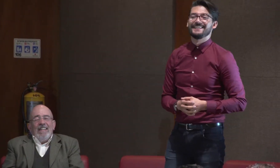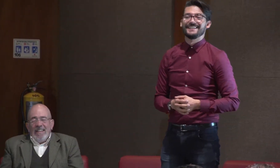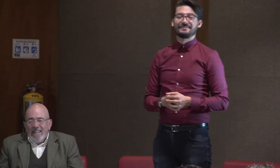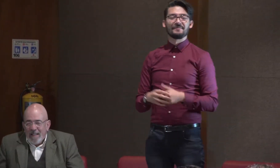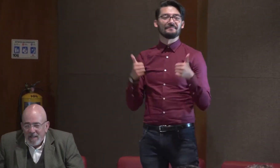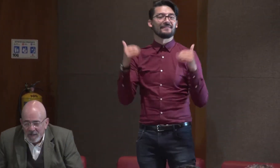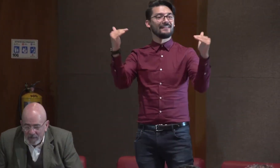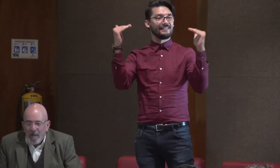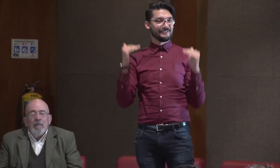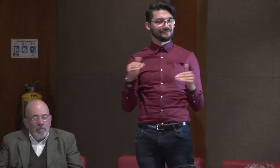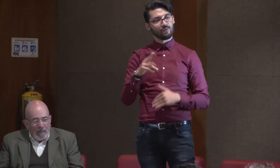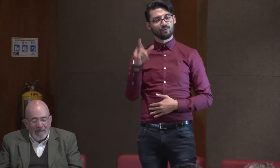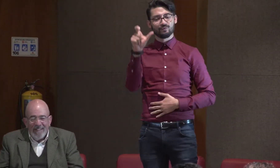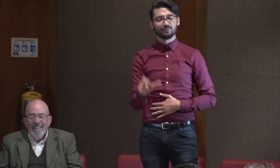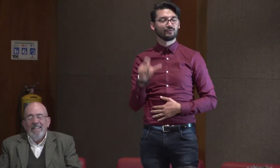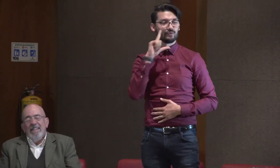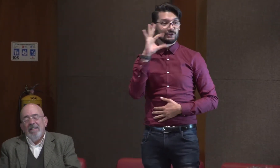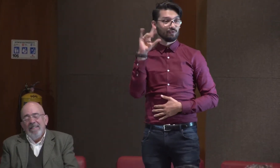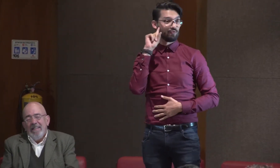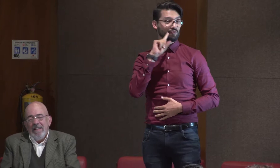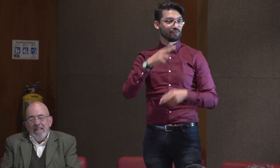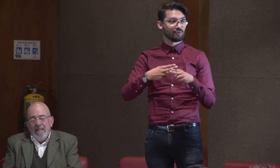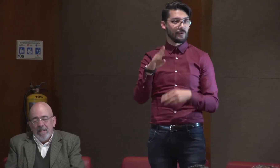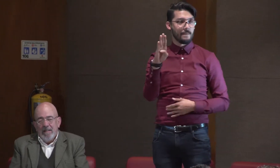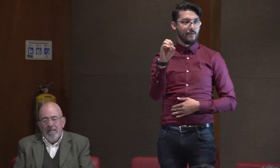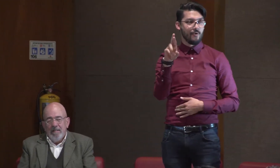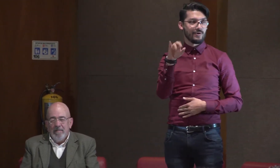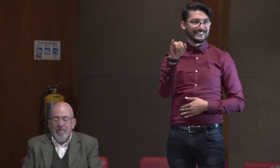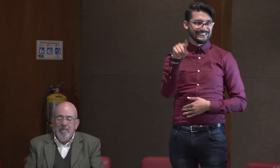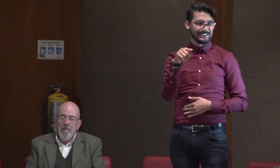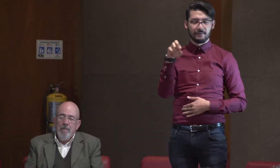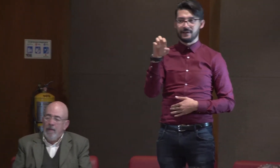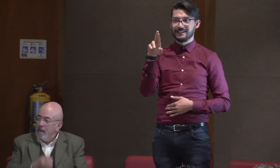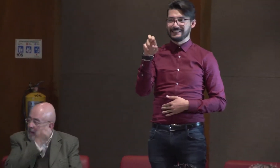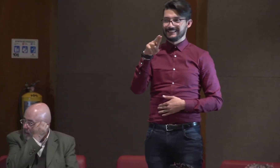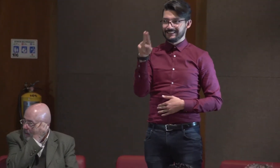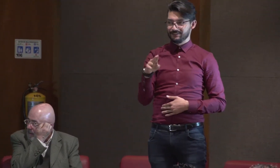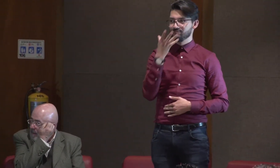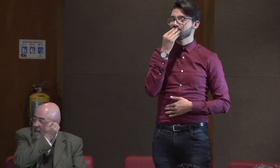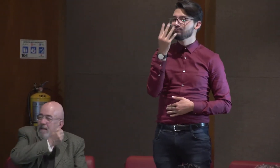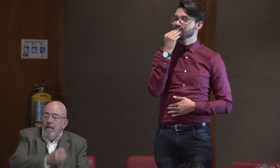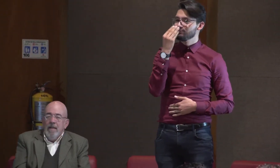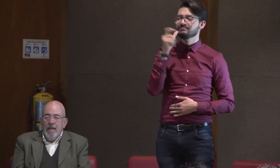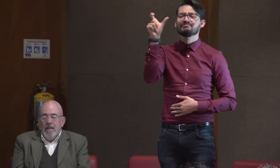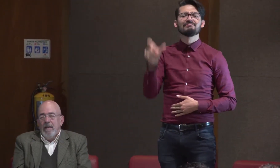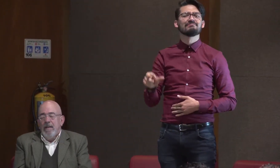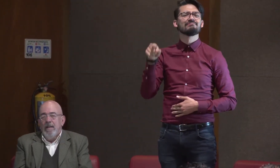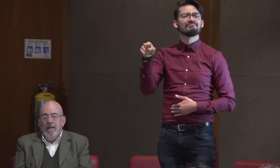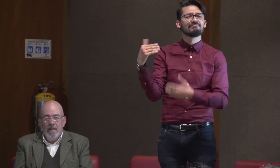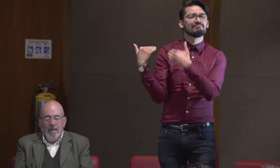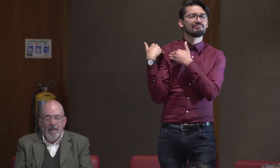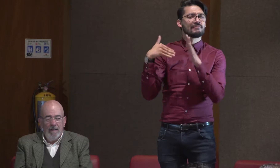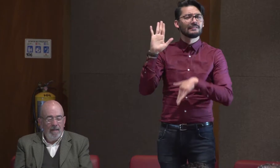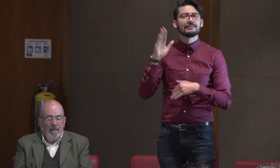¿Cómo le va? ¿Cómo está? ¿Estamos bien? Ok. Ahora vamos a invitar al señor Boris Pérez.